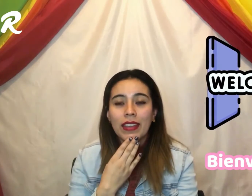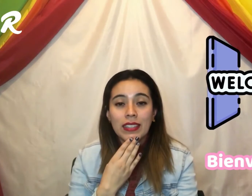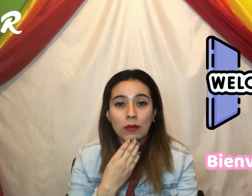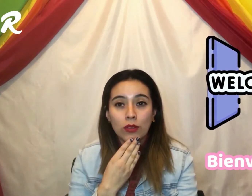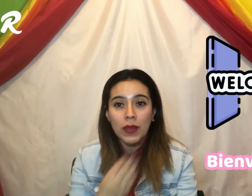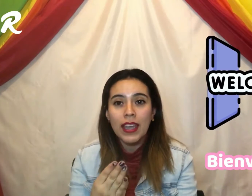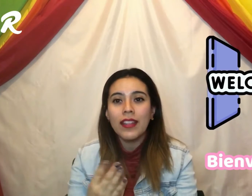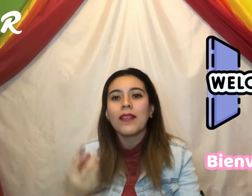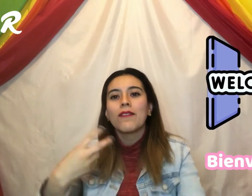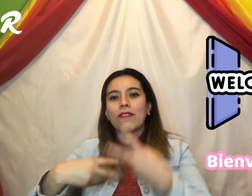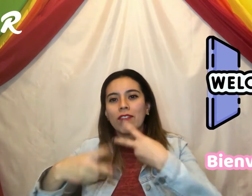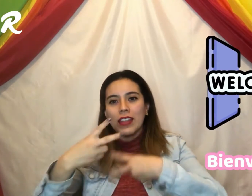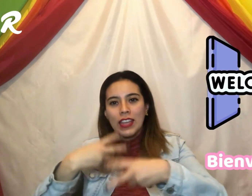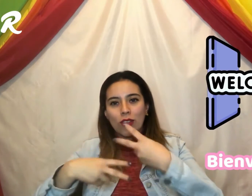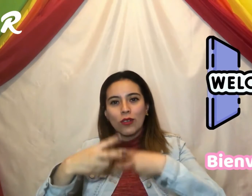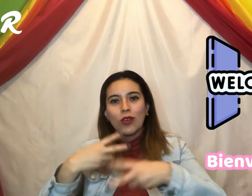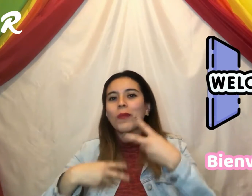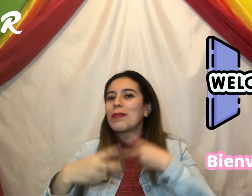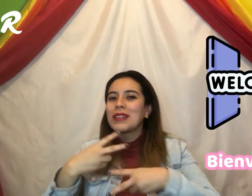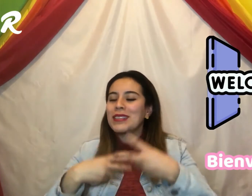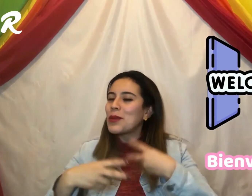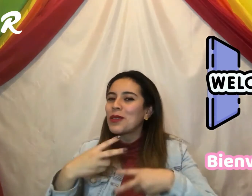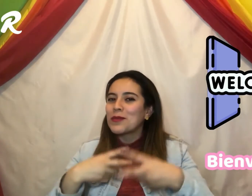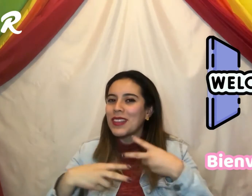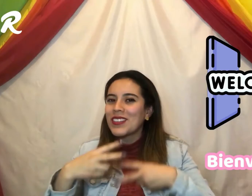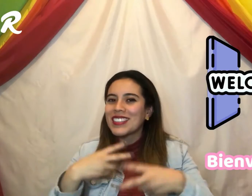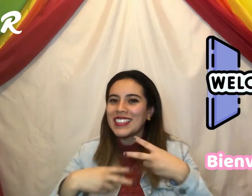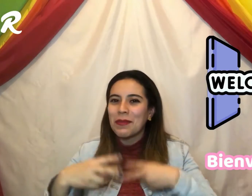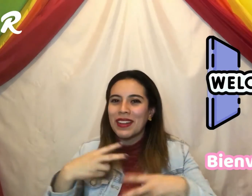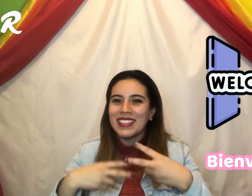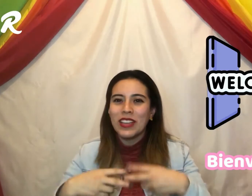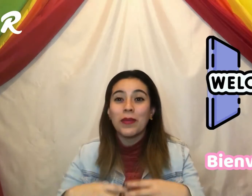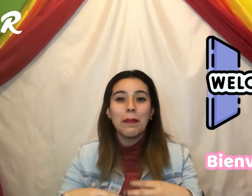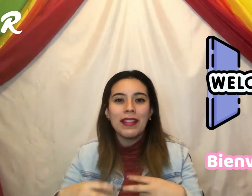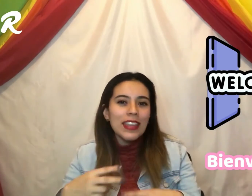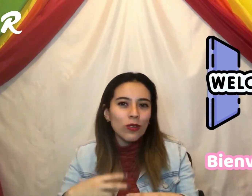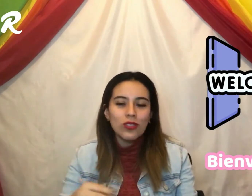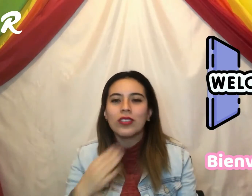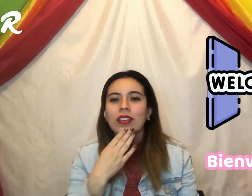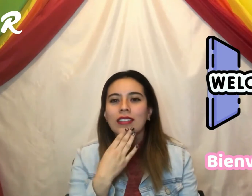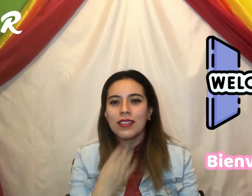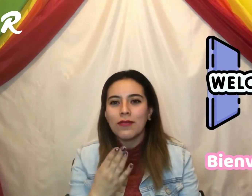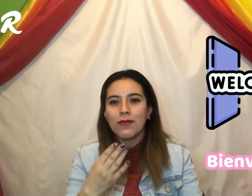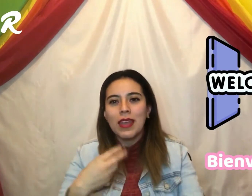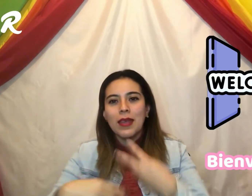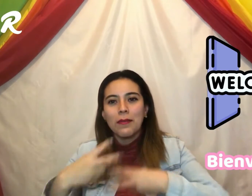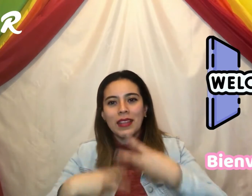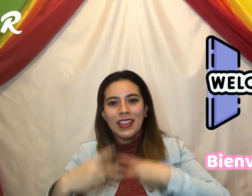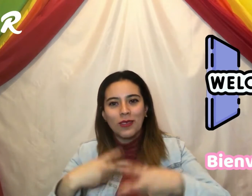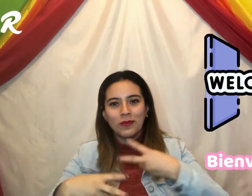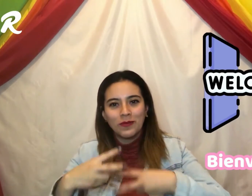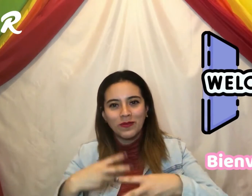decimos bienvenido. Como al principio de los videos que siempre les digo bienvenidos. Así, bienvenido.